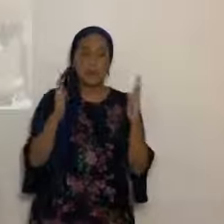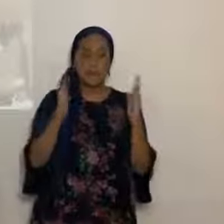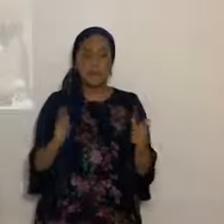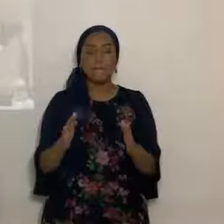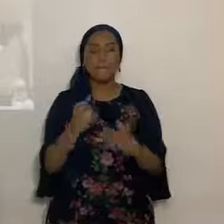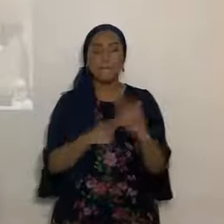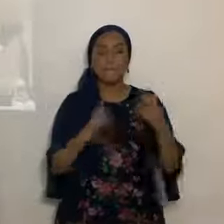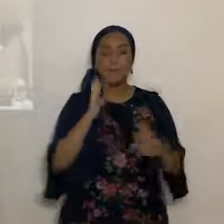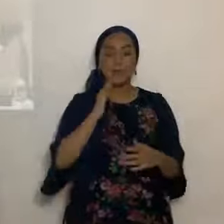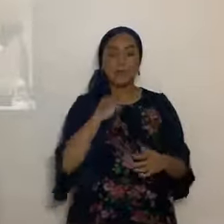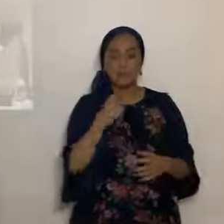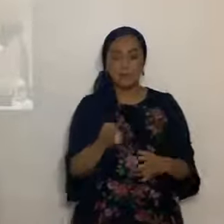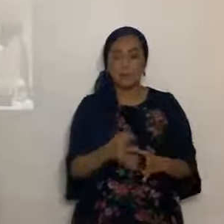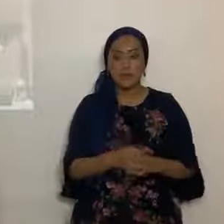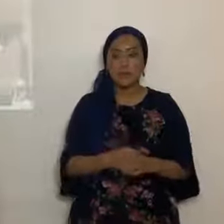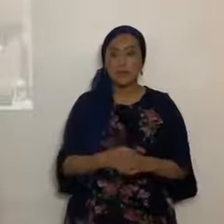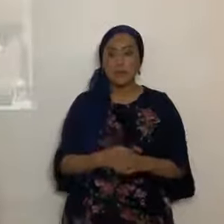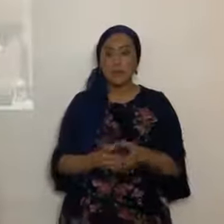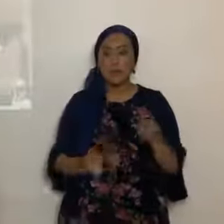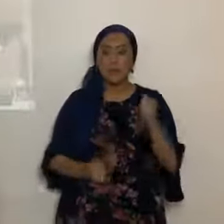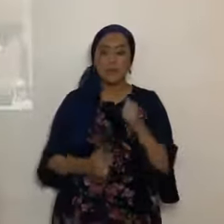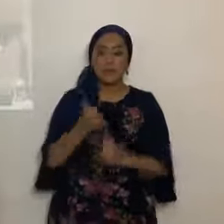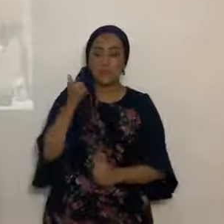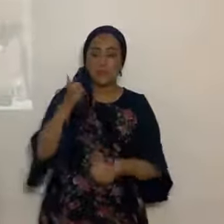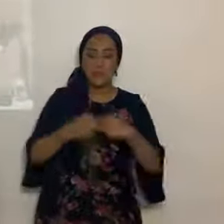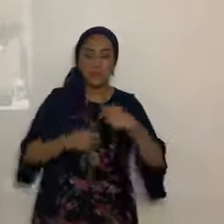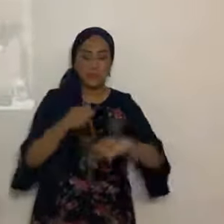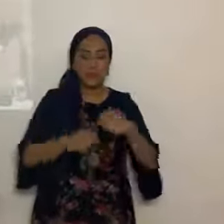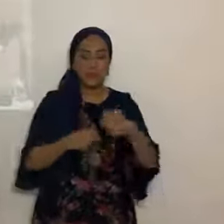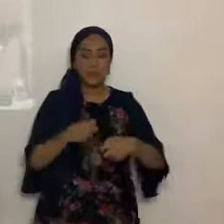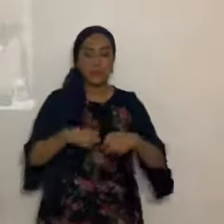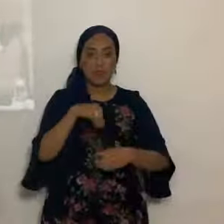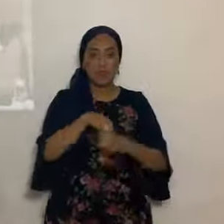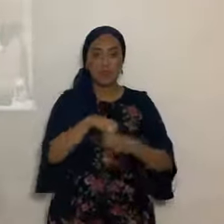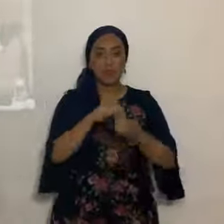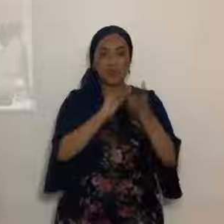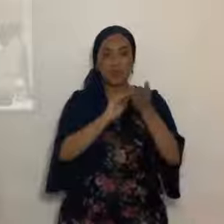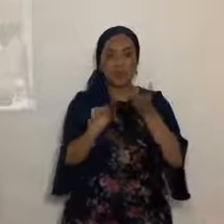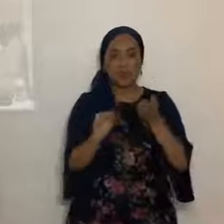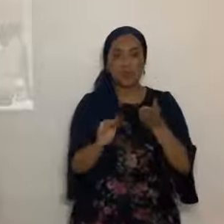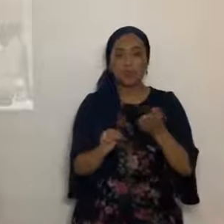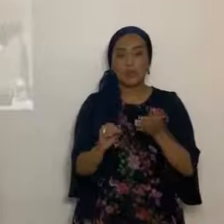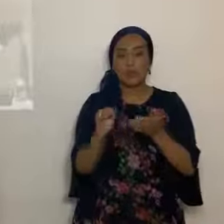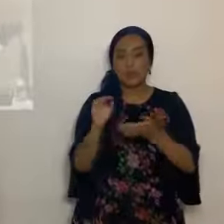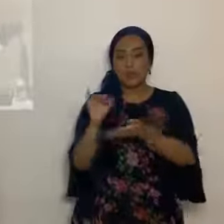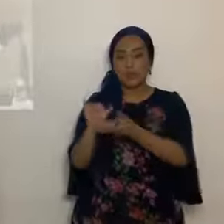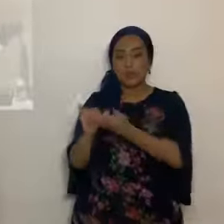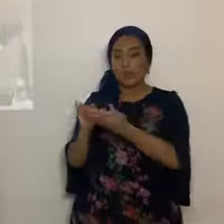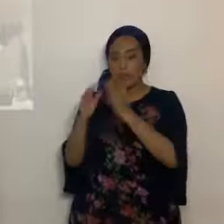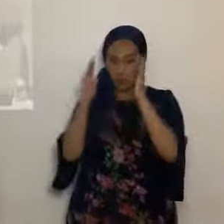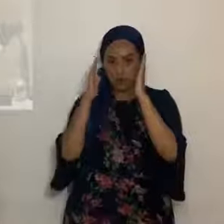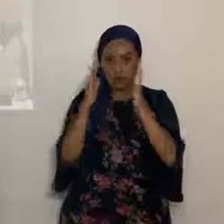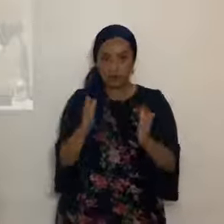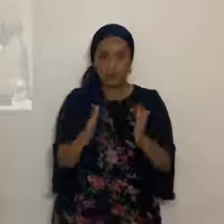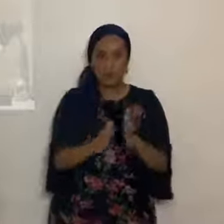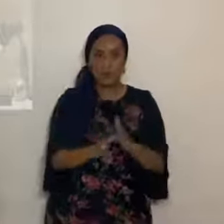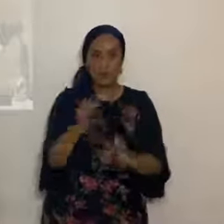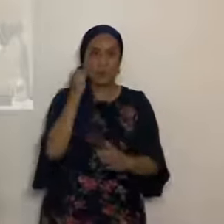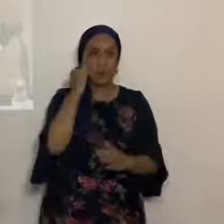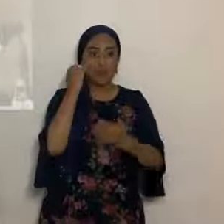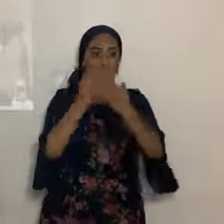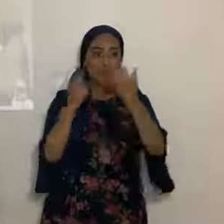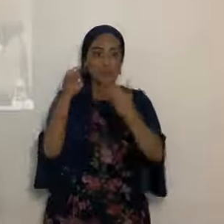que voy a decir. El mayor problema en el perdonar es esto, escuchen bien. Si